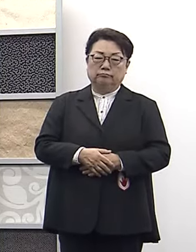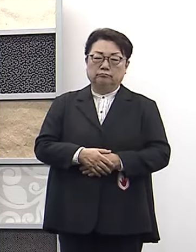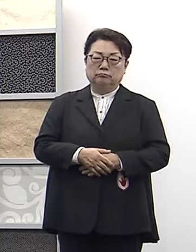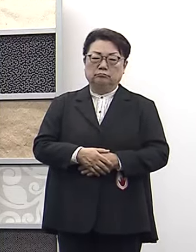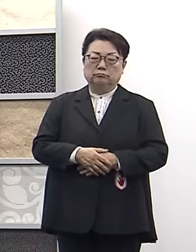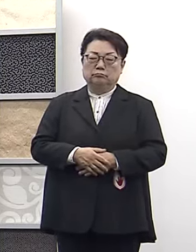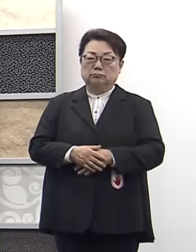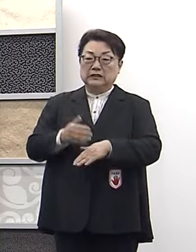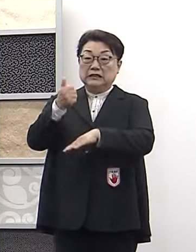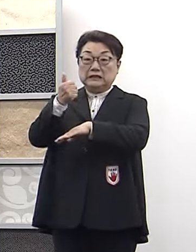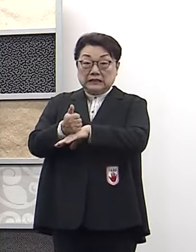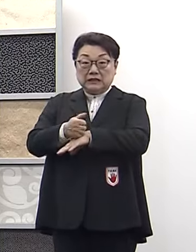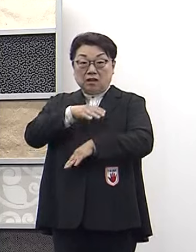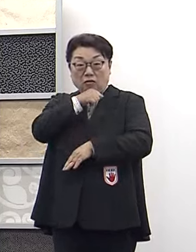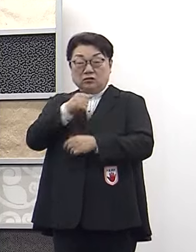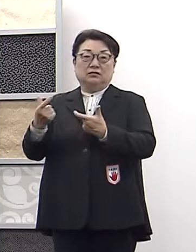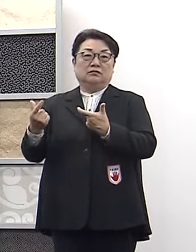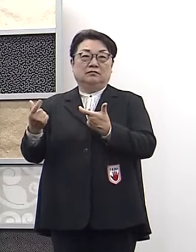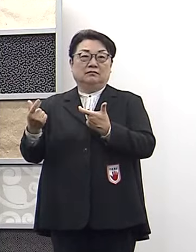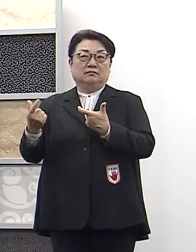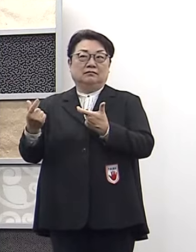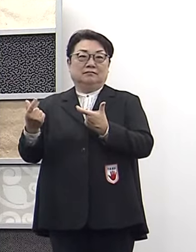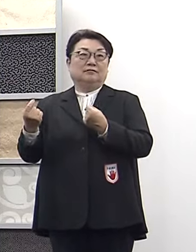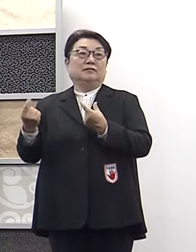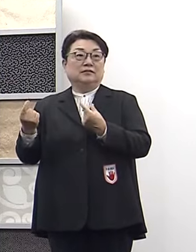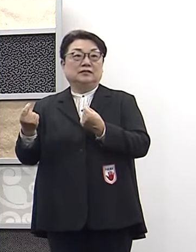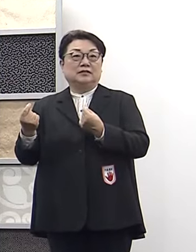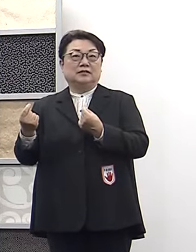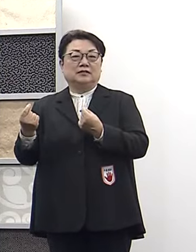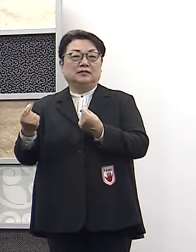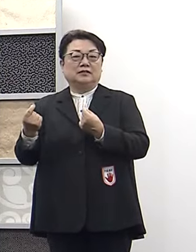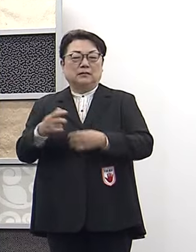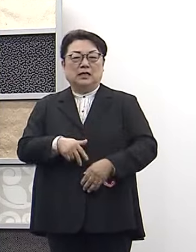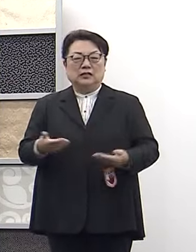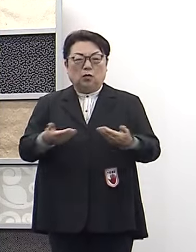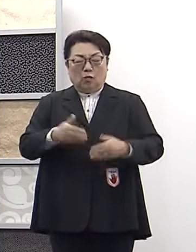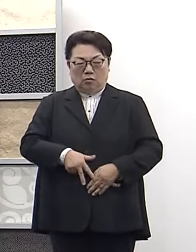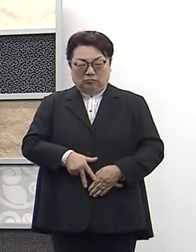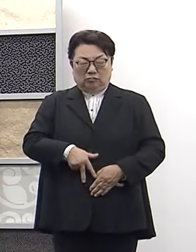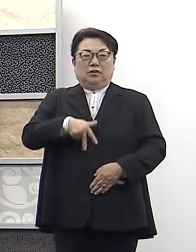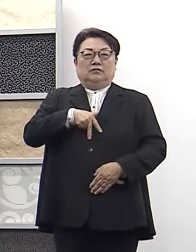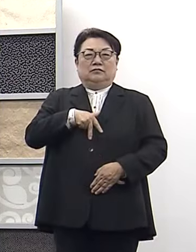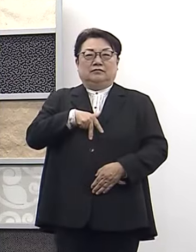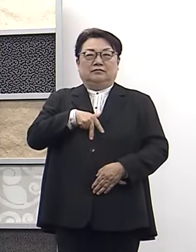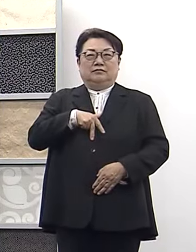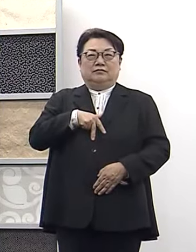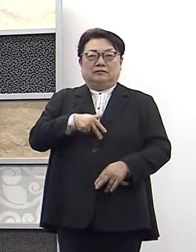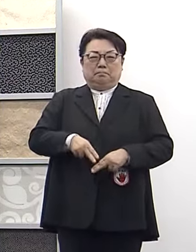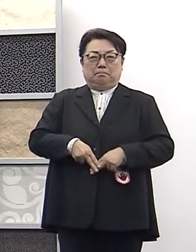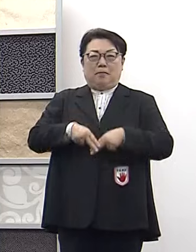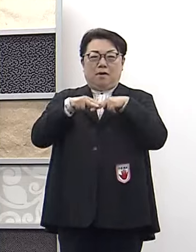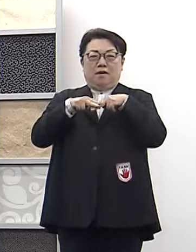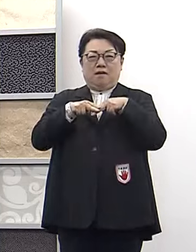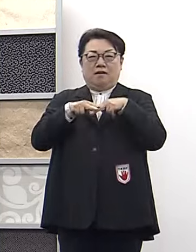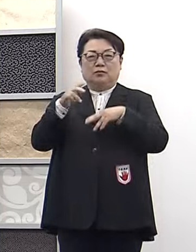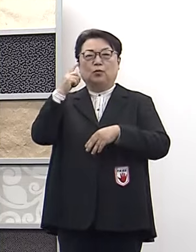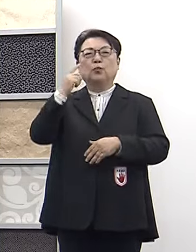知事もその年齢層の中の一員で、ストレスの多い仕事をなさってるんだろうなとお察しするところであり